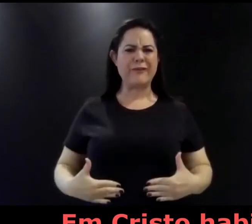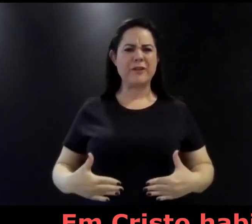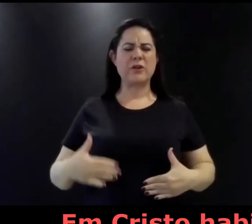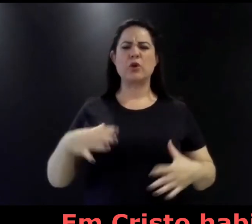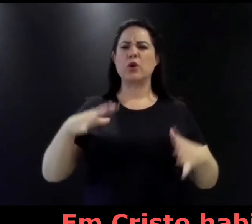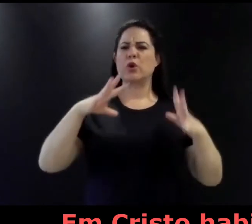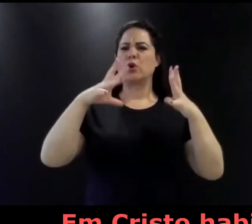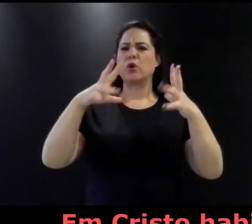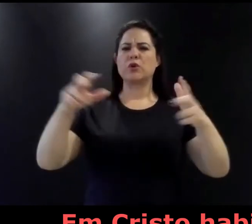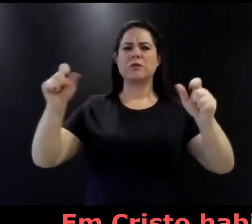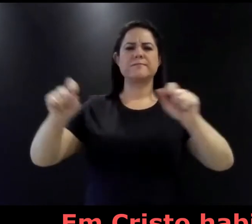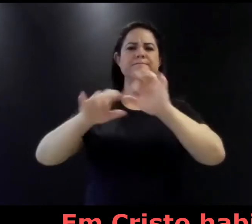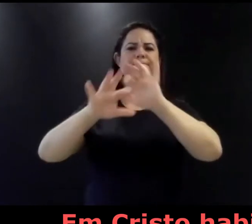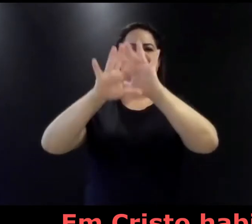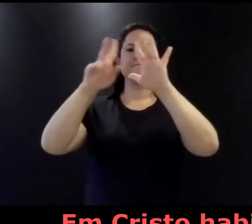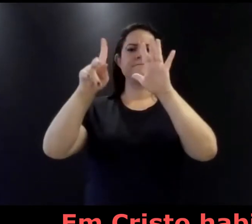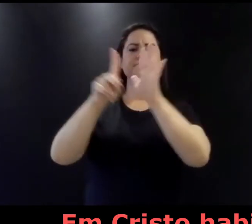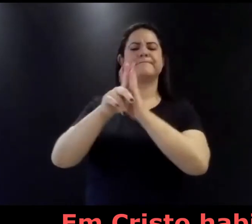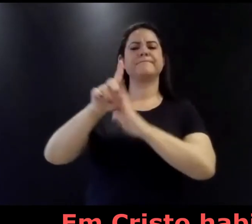da divindade.